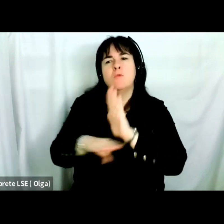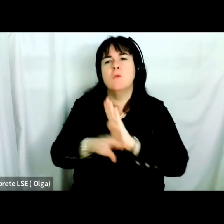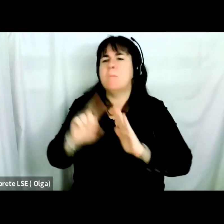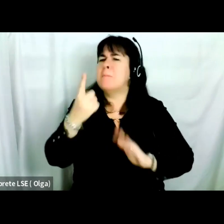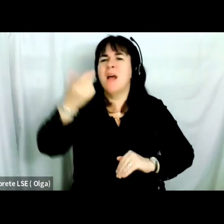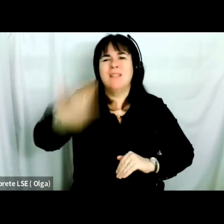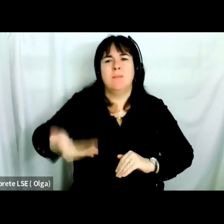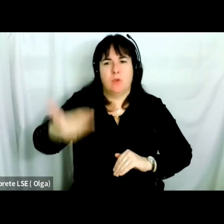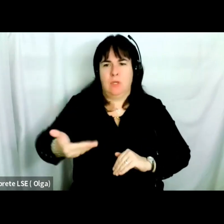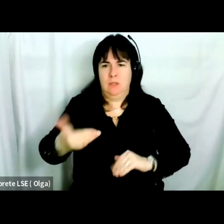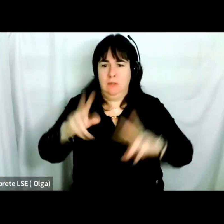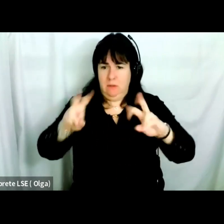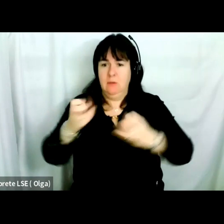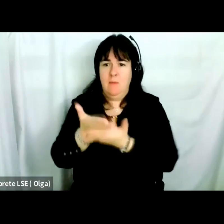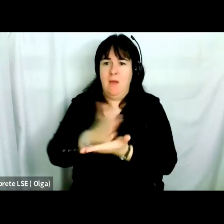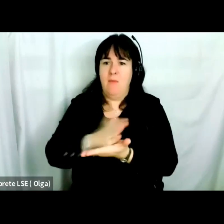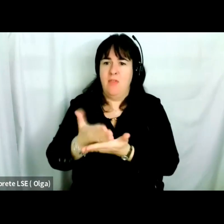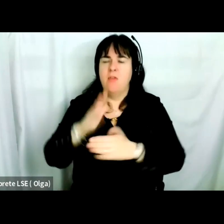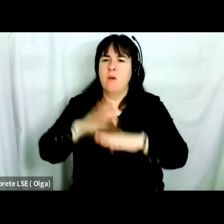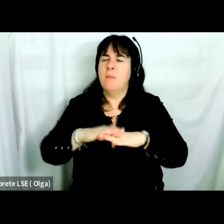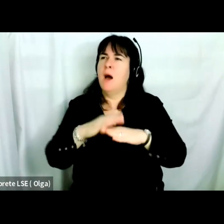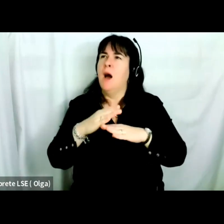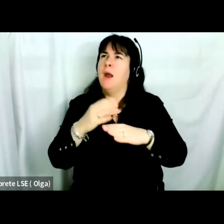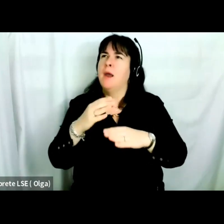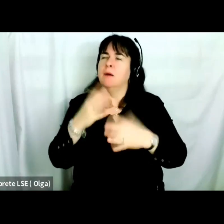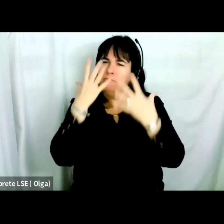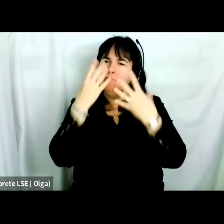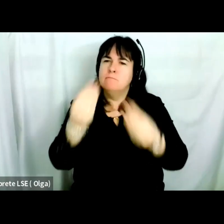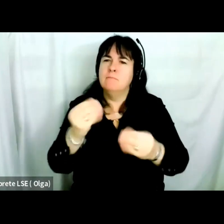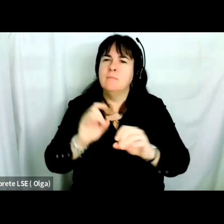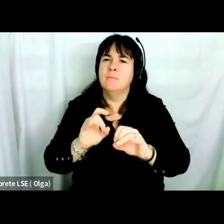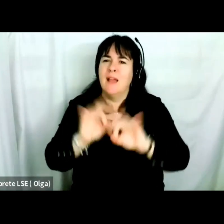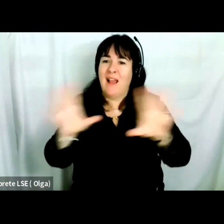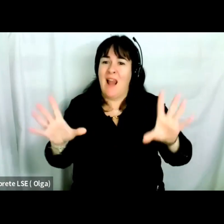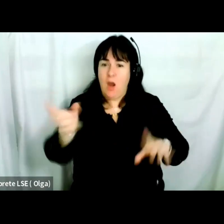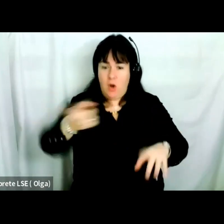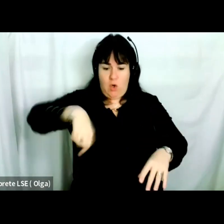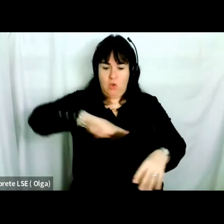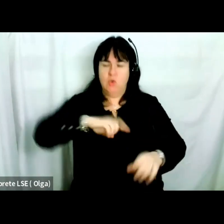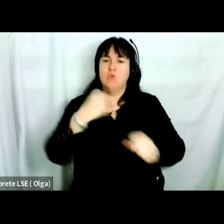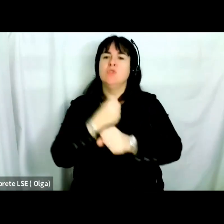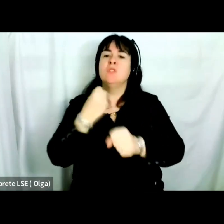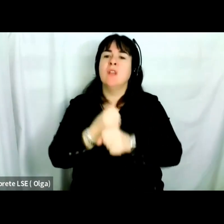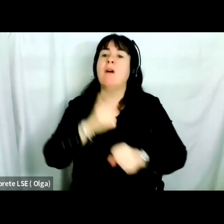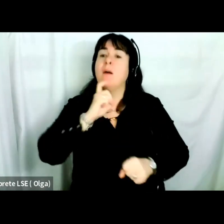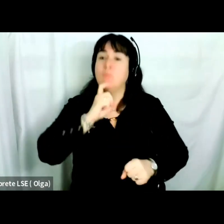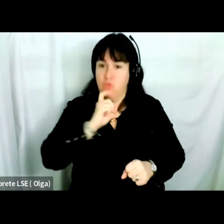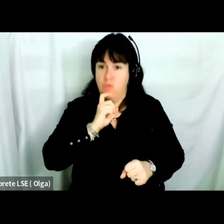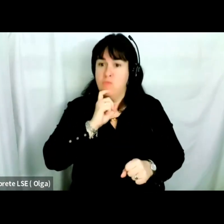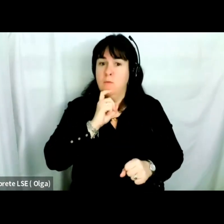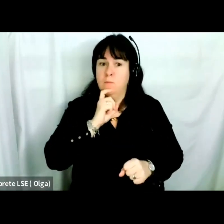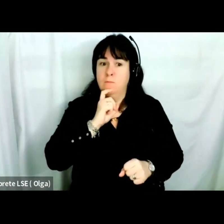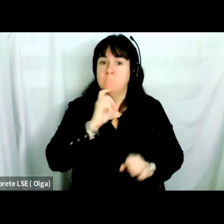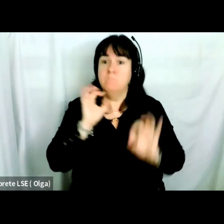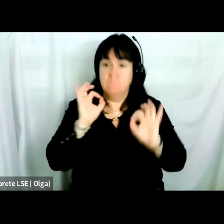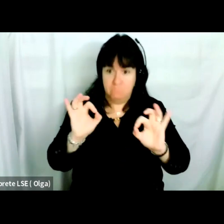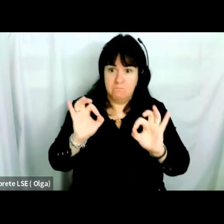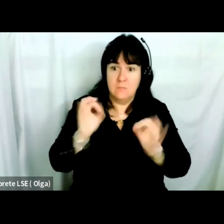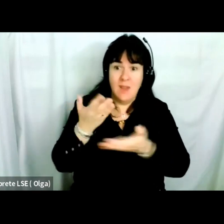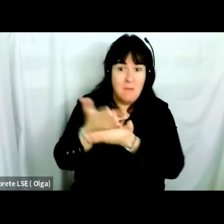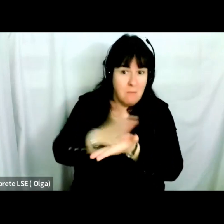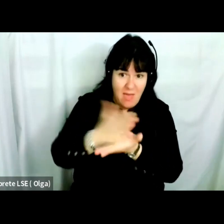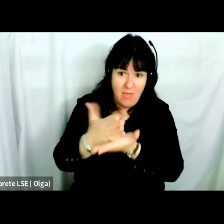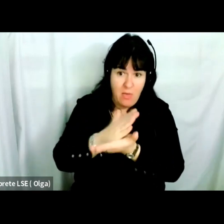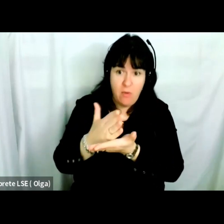claro con qué trabajamos nosotros los mediadores. Entonces, ha quedado claro que la mediación